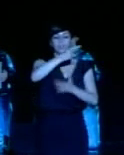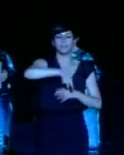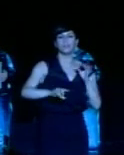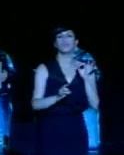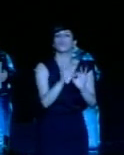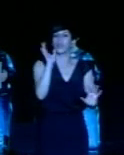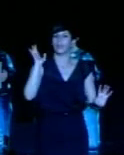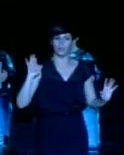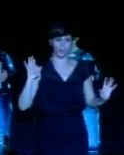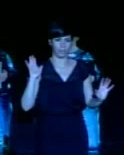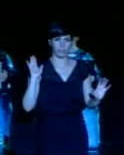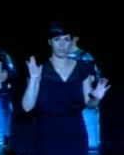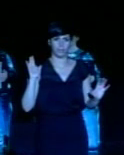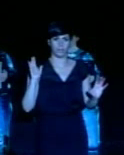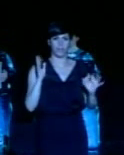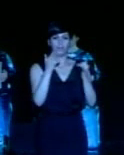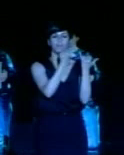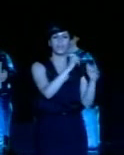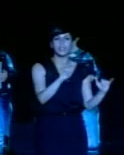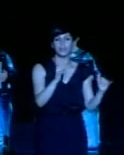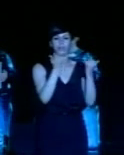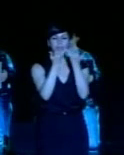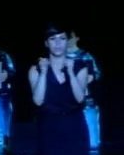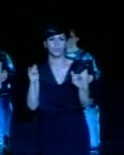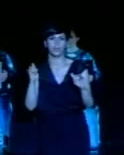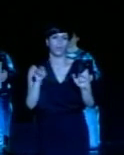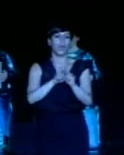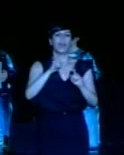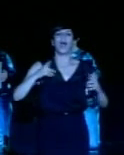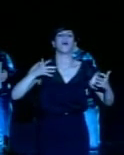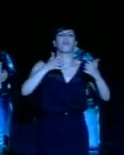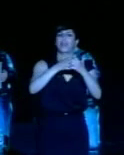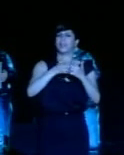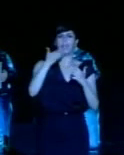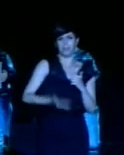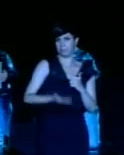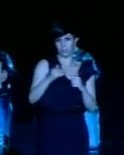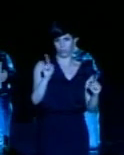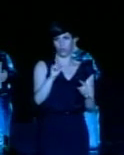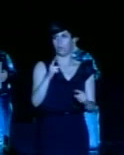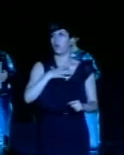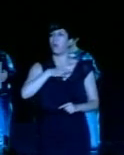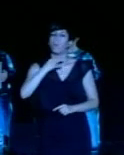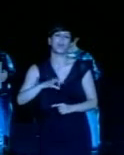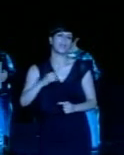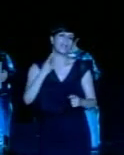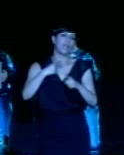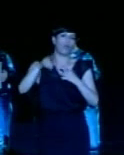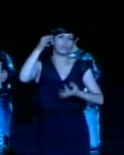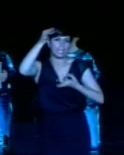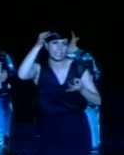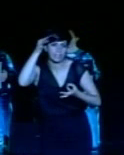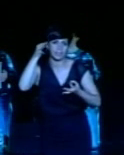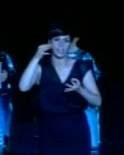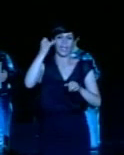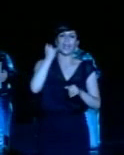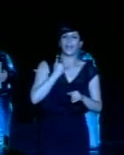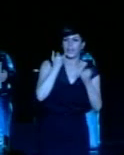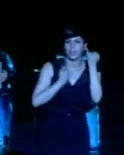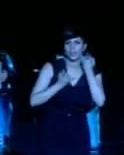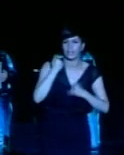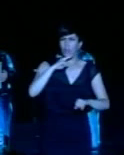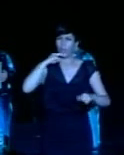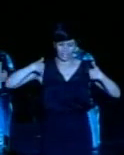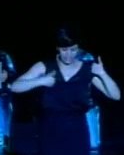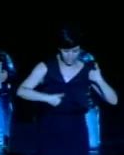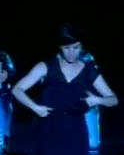que pasa la mayor parte de los festivales sin accidentes importantes, pero siempre hay menudencias, deditos aplastados, heridas, me